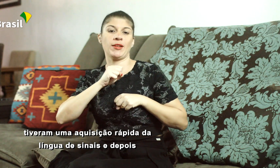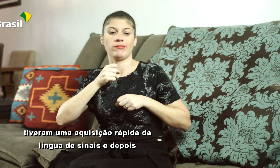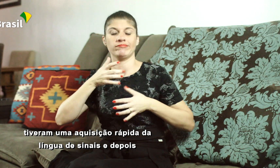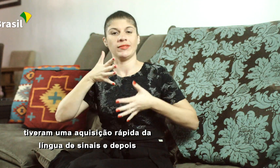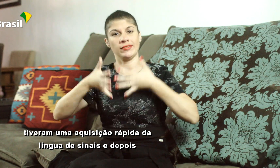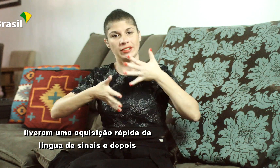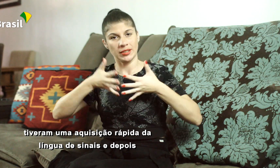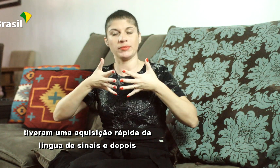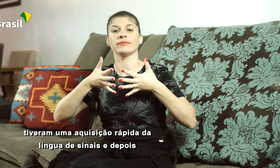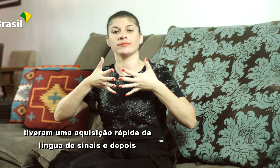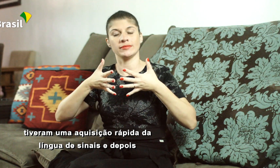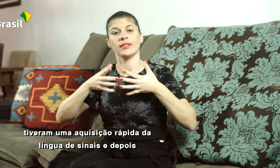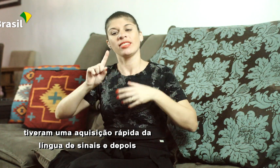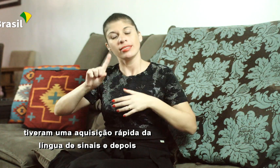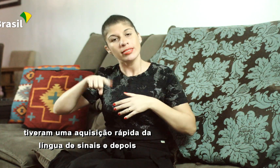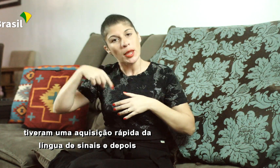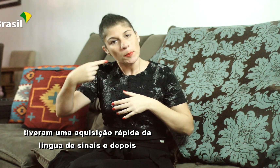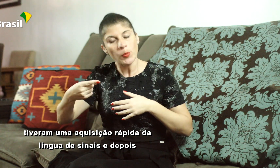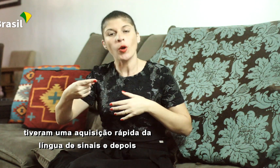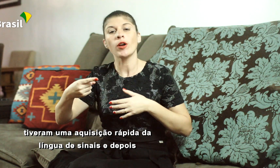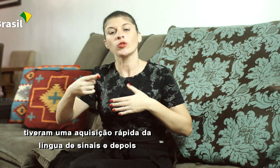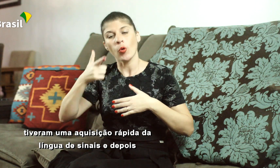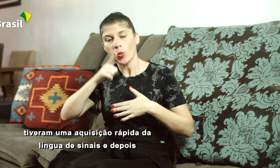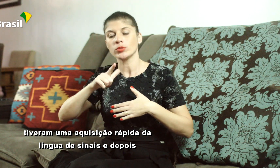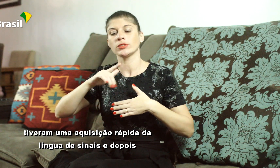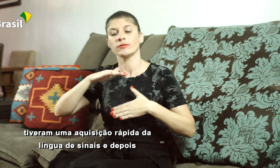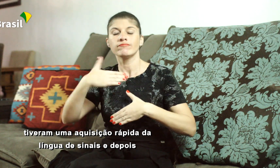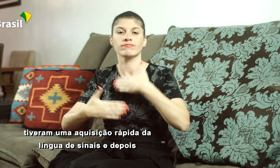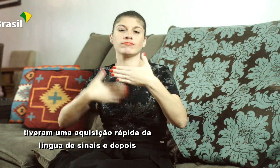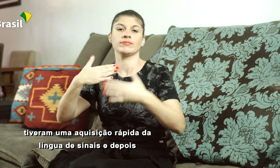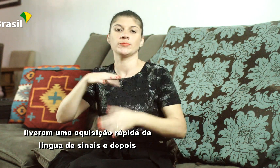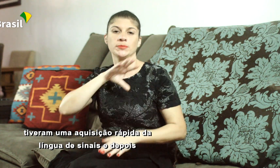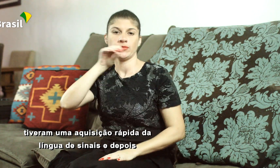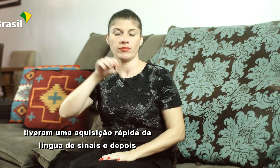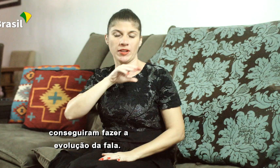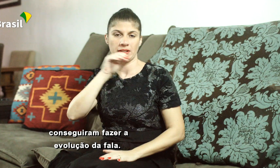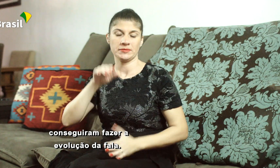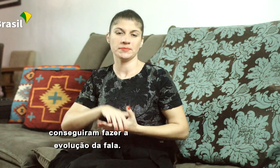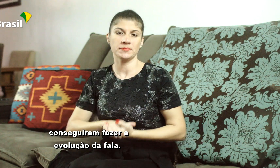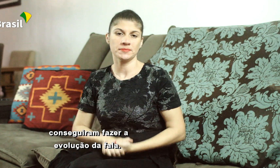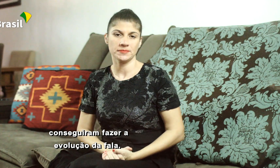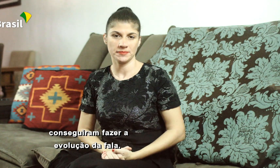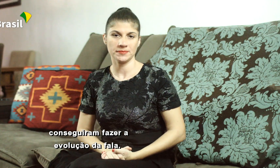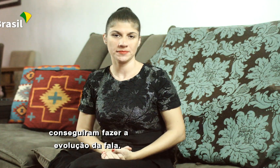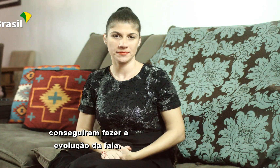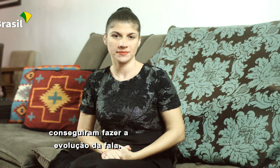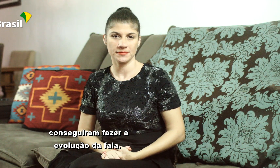uma aquisição rápida da língua de sinais. E depois conseguiram fazer a evolução da